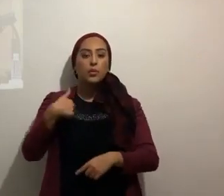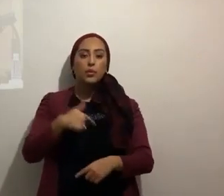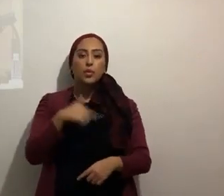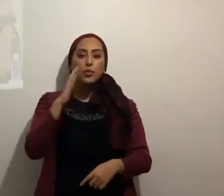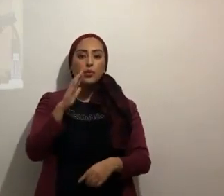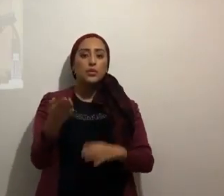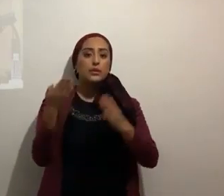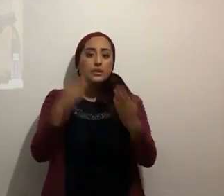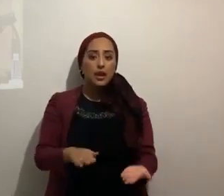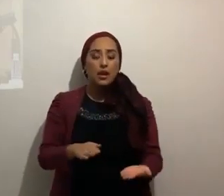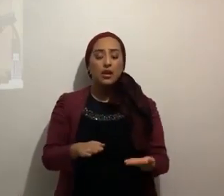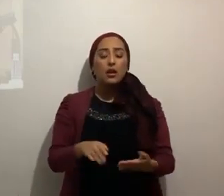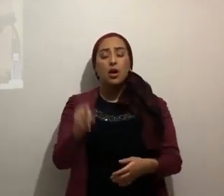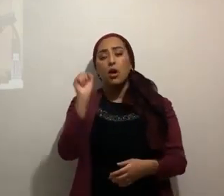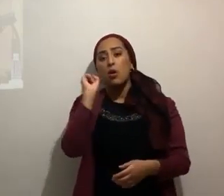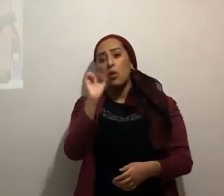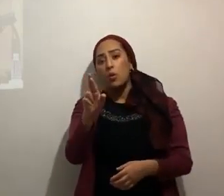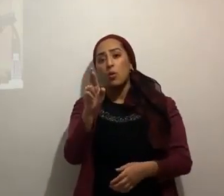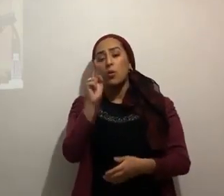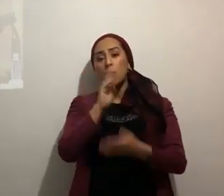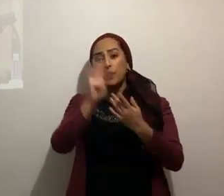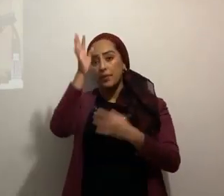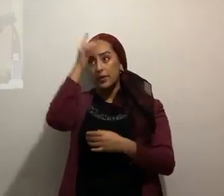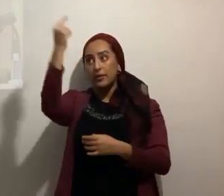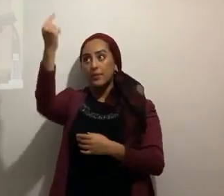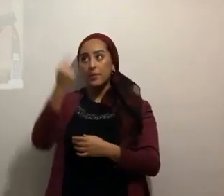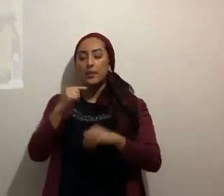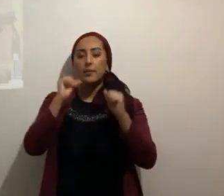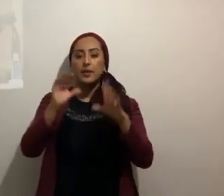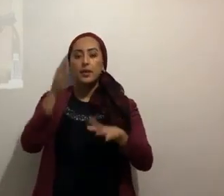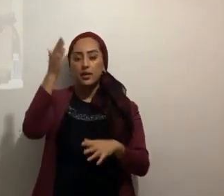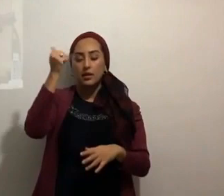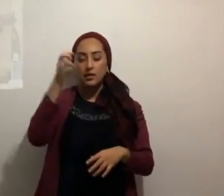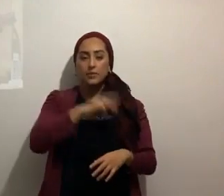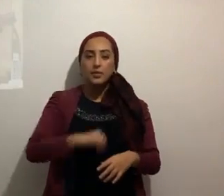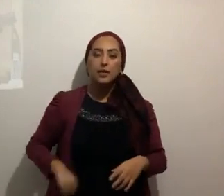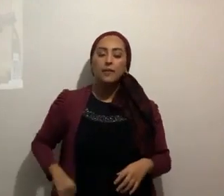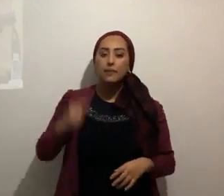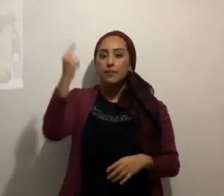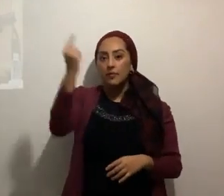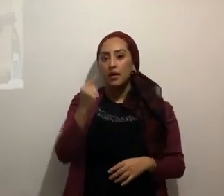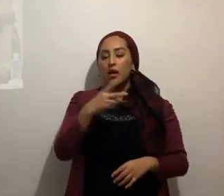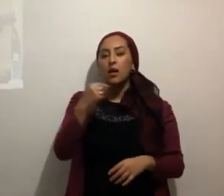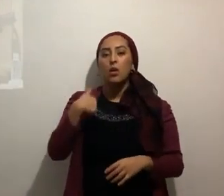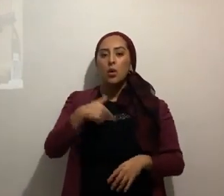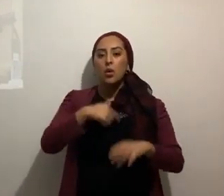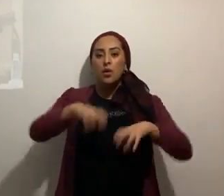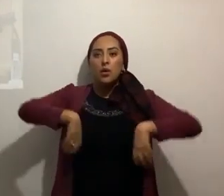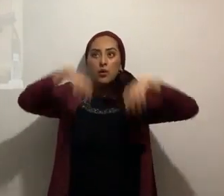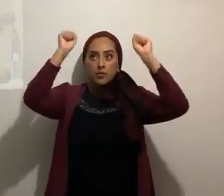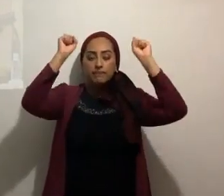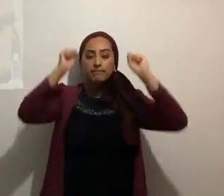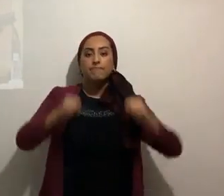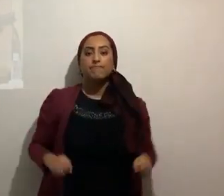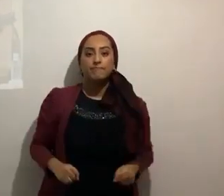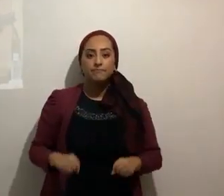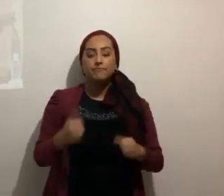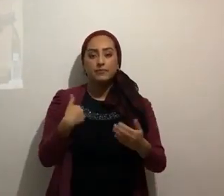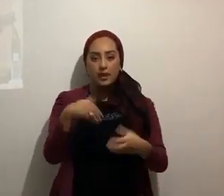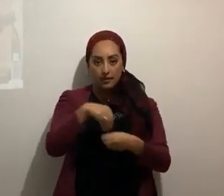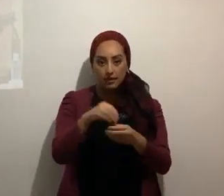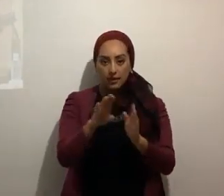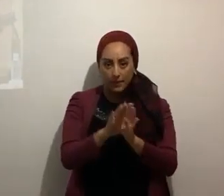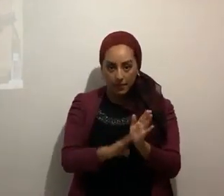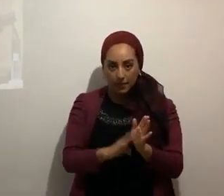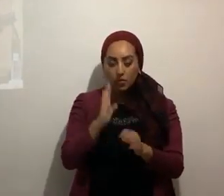moriremos, o bien que el Eterno venga, bendito es Yeshua, que Él viene ya y nos saque de este planeta, eso está en la Biblia